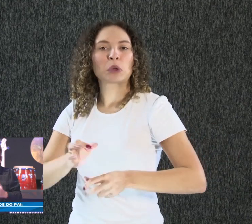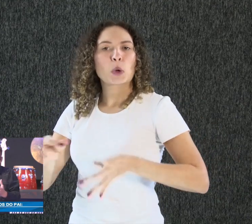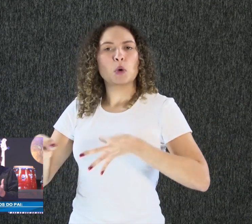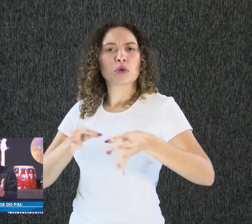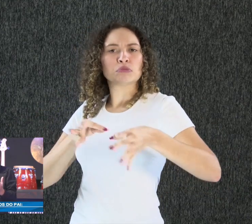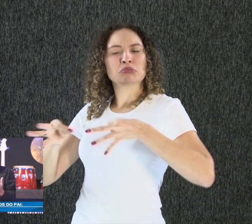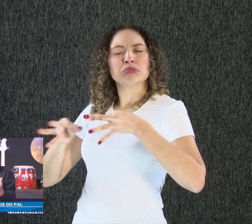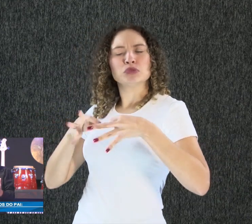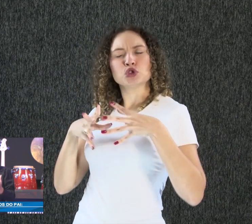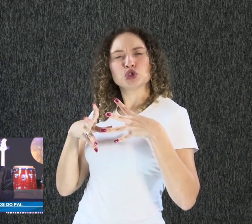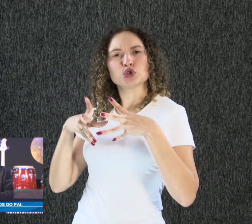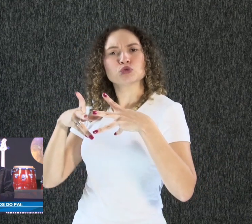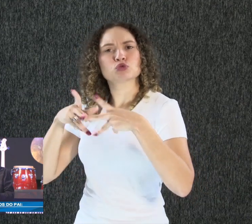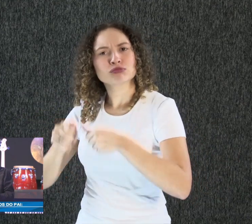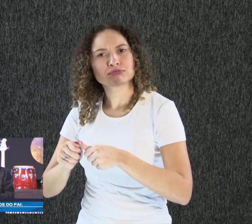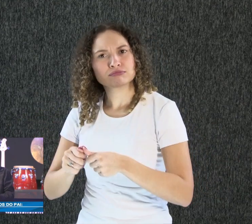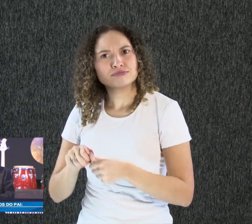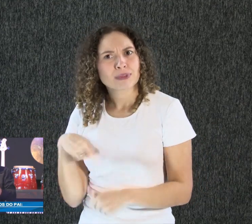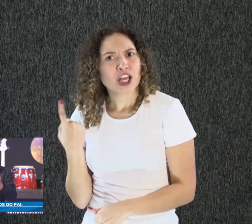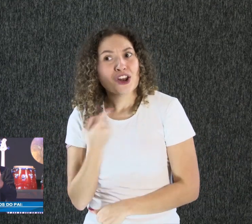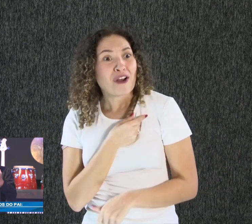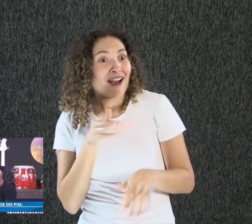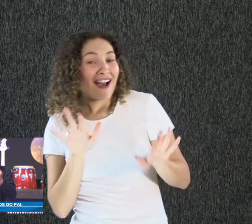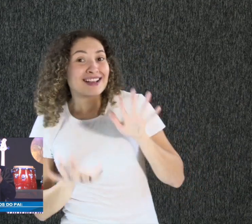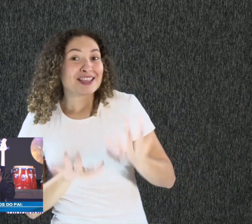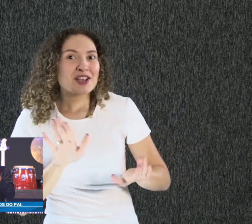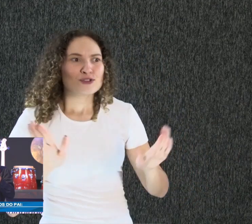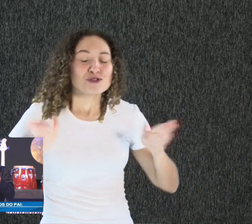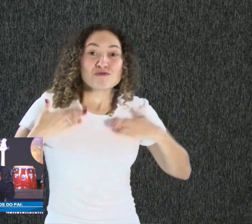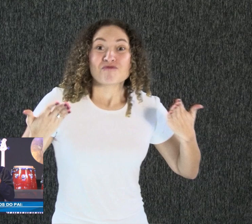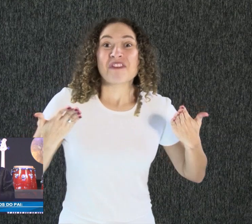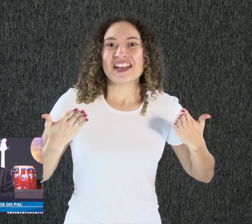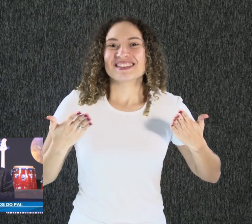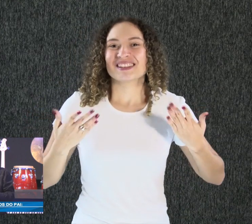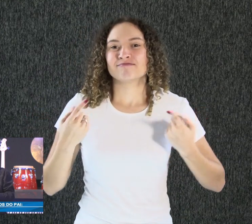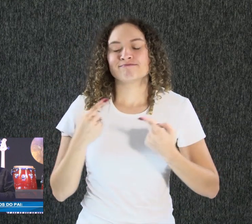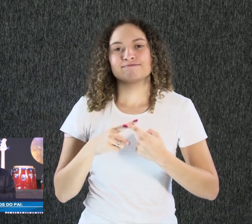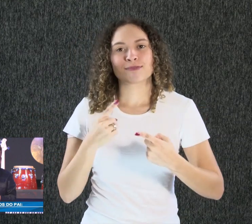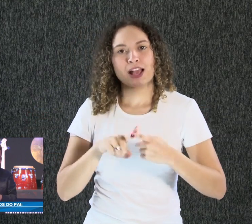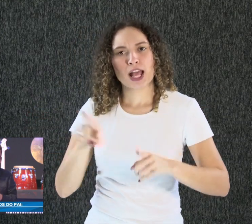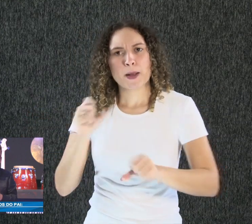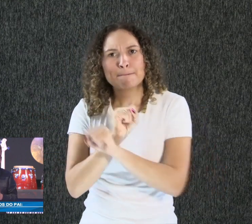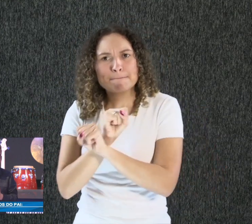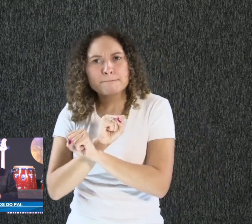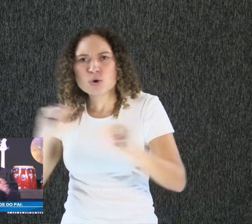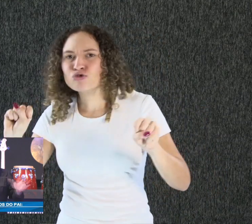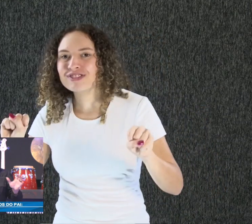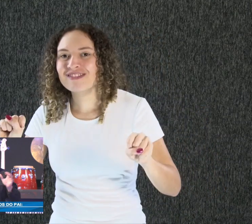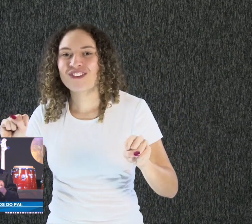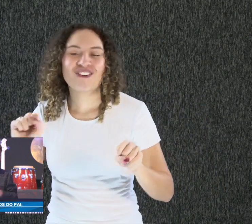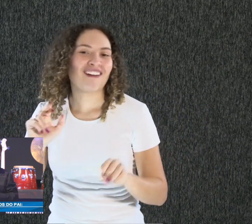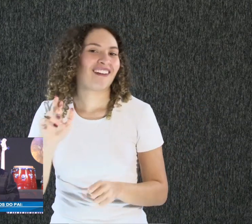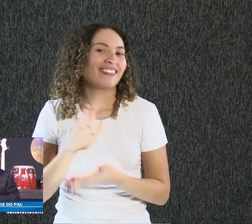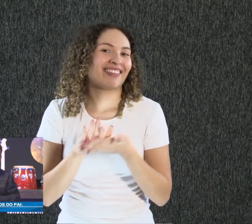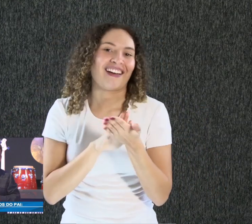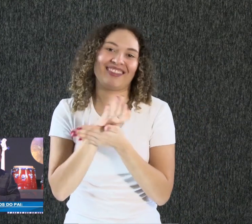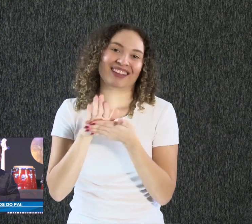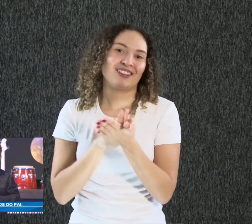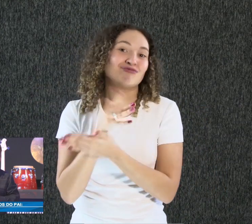Ele tem tudo em suas mãos, e é por isso que Ele é capaz de surpreender, porque para Ele nada é